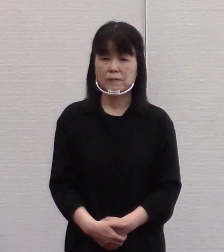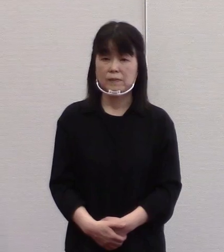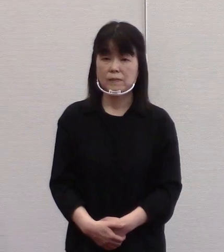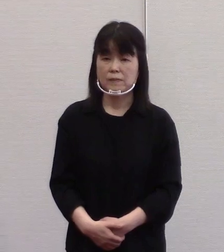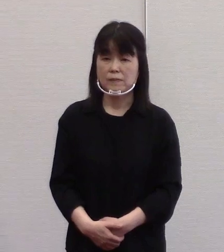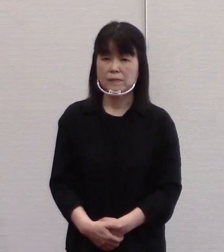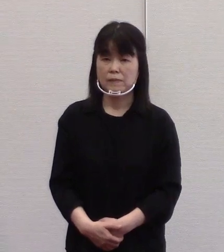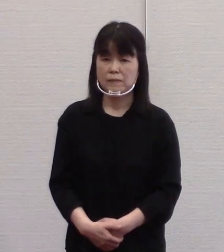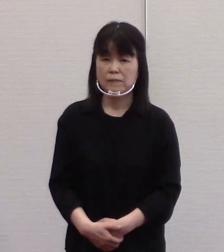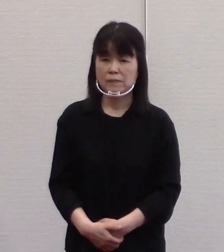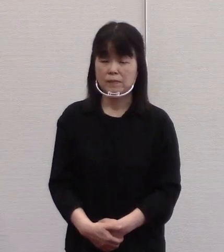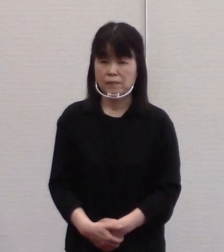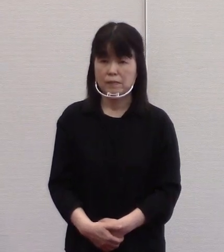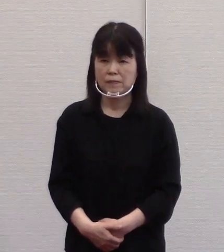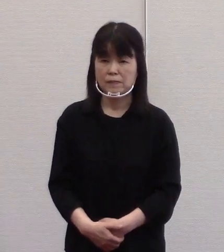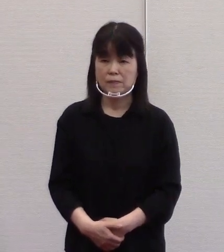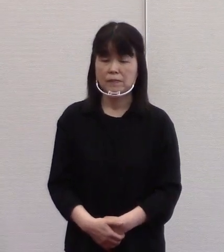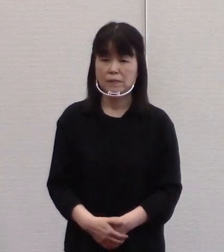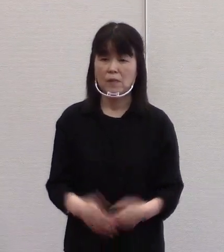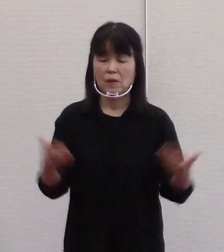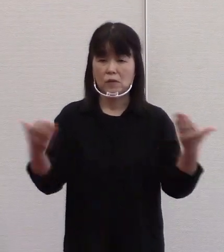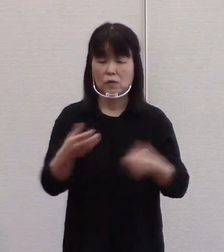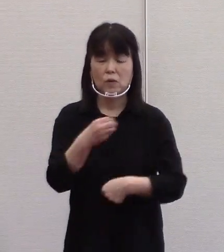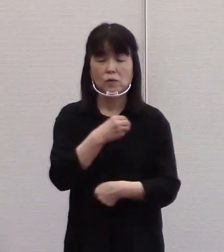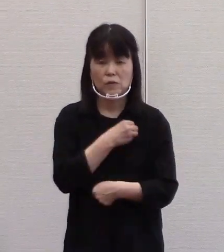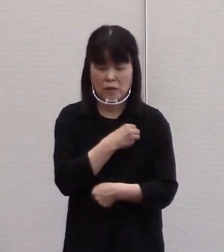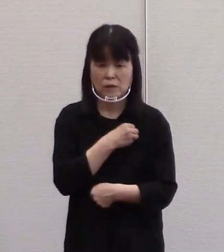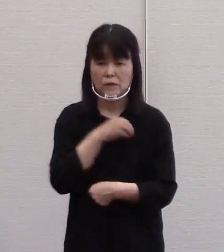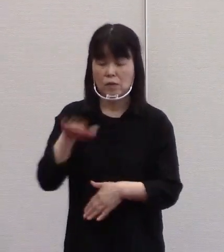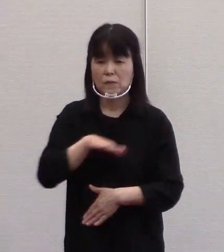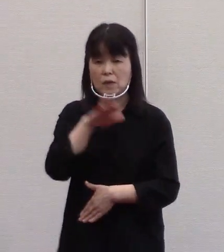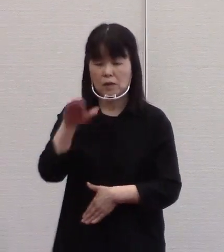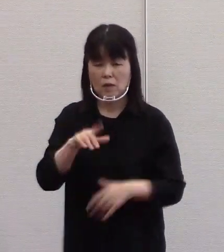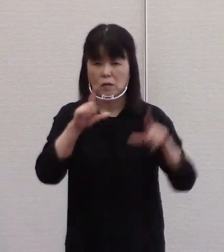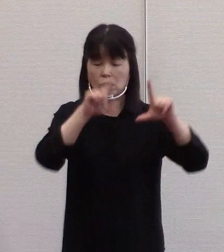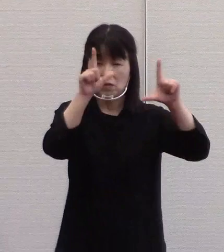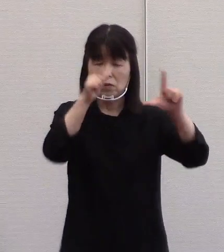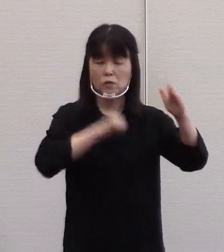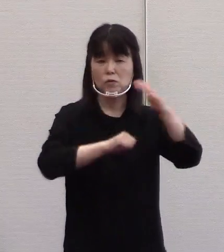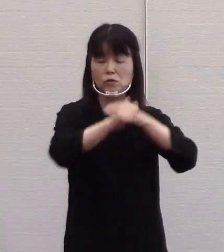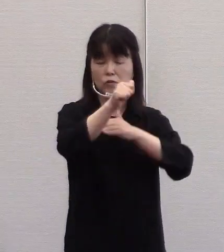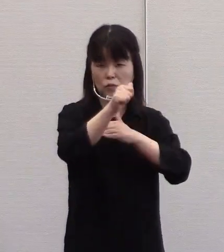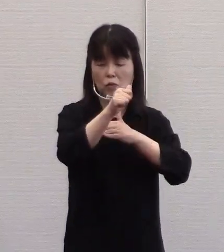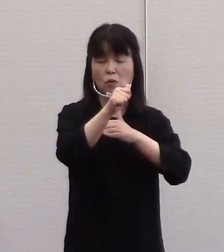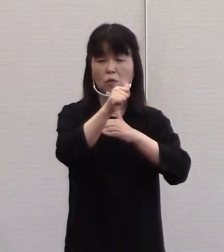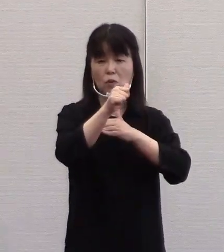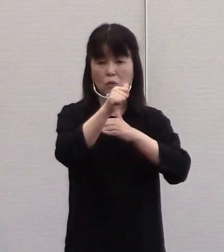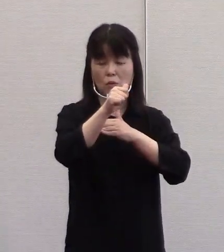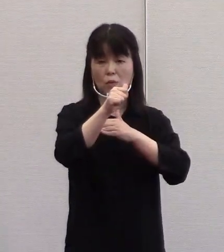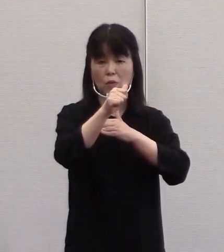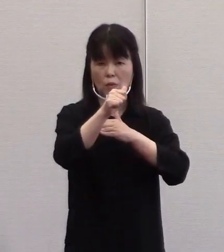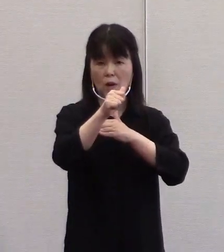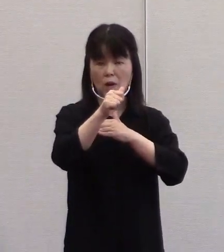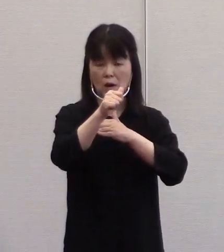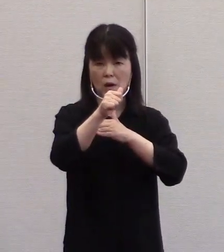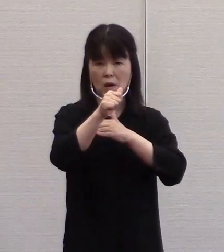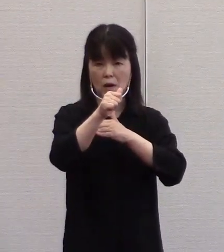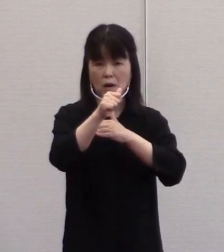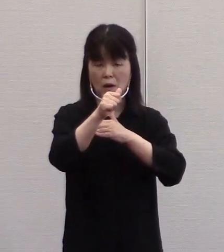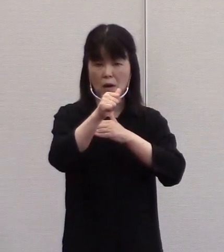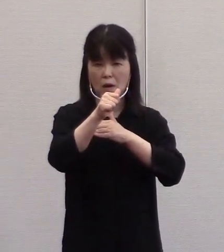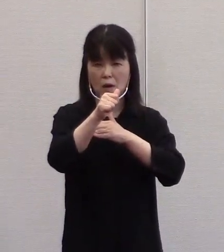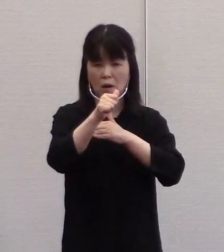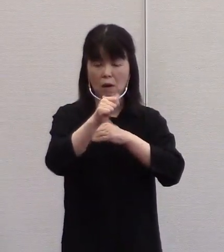はい、 職員の方とか、 はい、 東京での市長なんていうのは今や